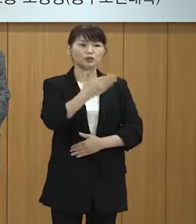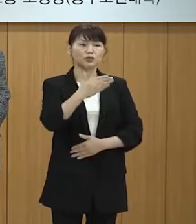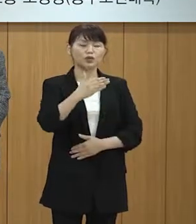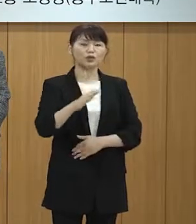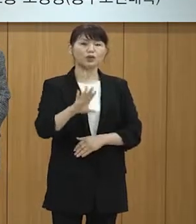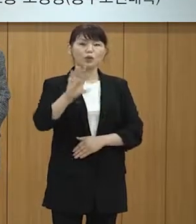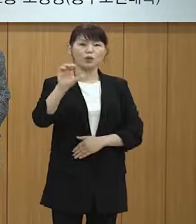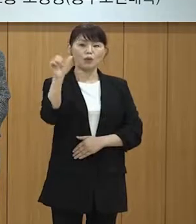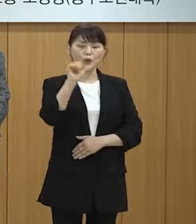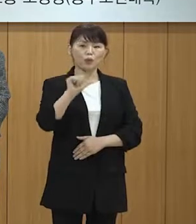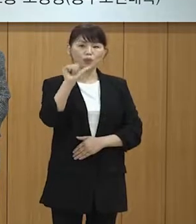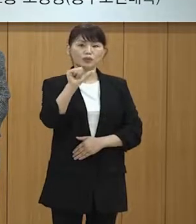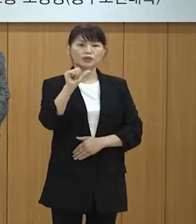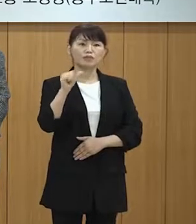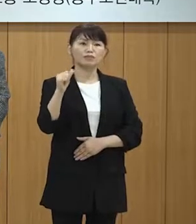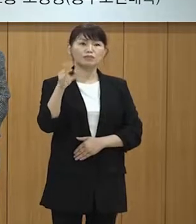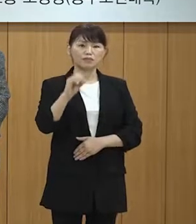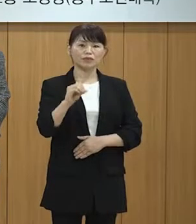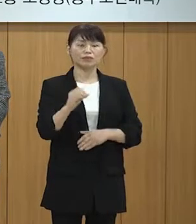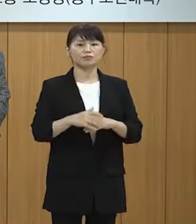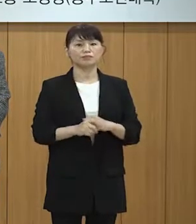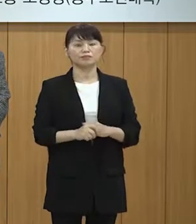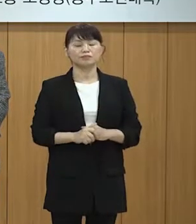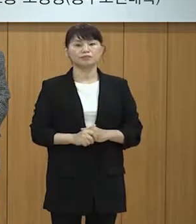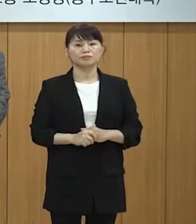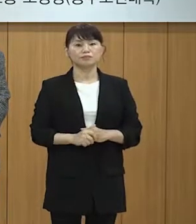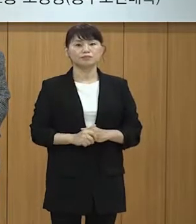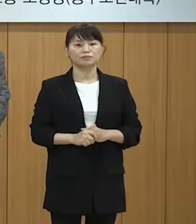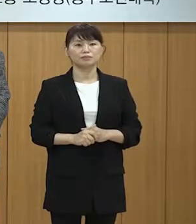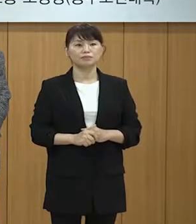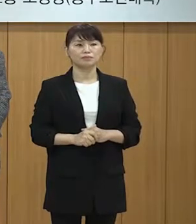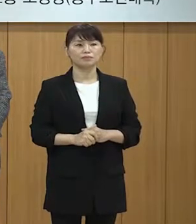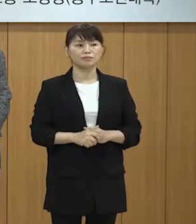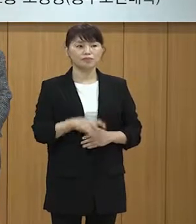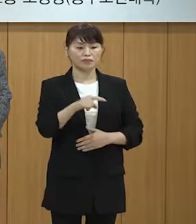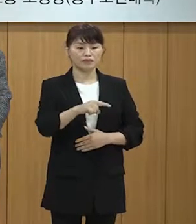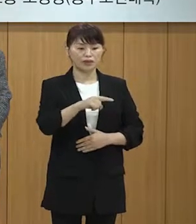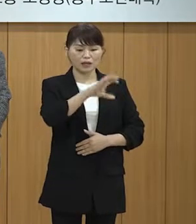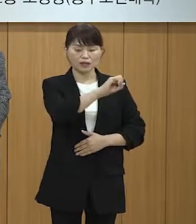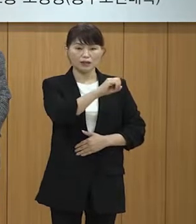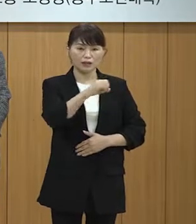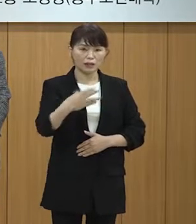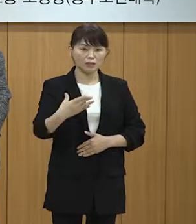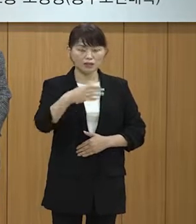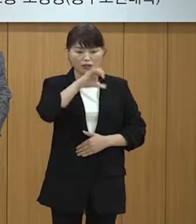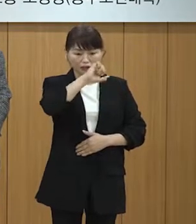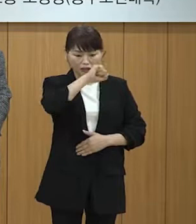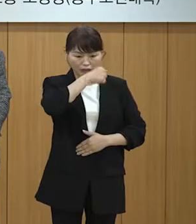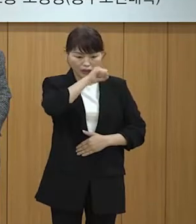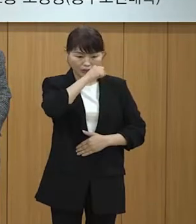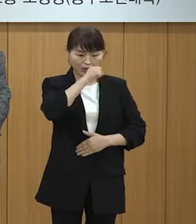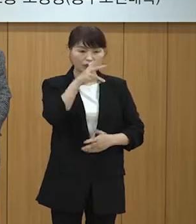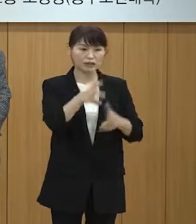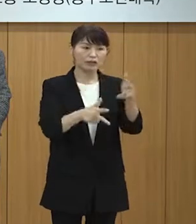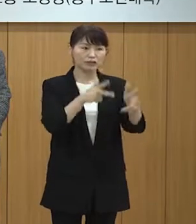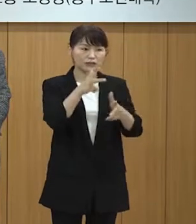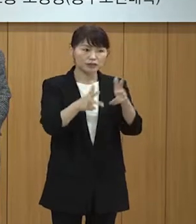5.12%가 증액되었습니다. 이 중 국도비 변경 내시에 따른 사업비를